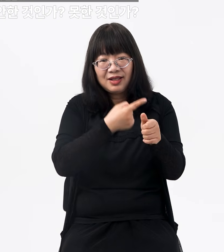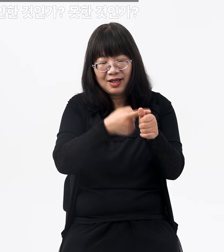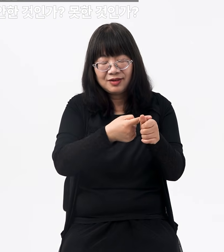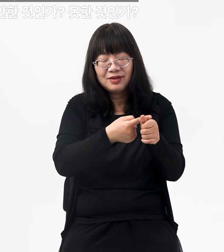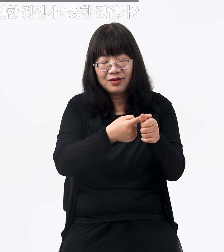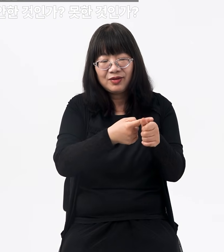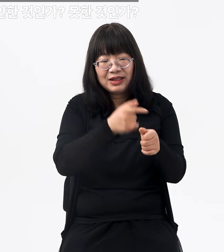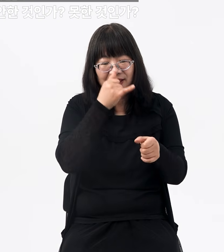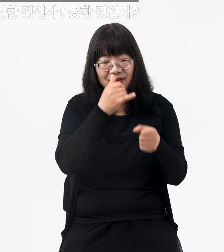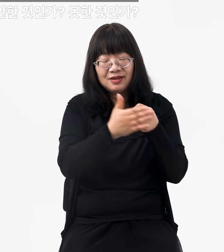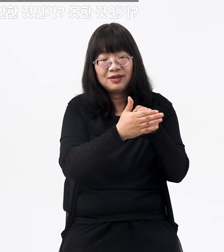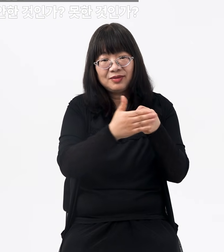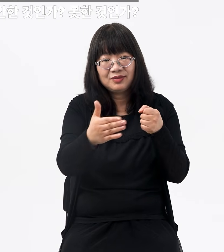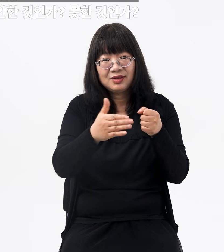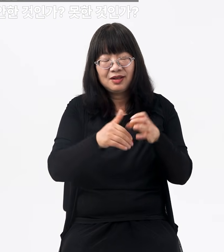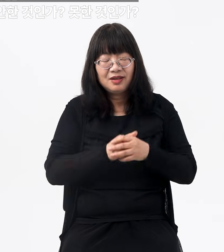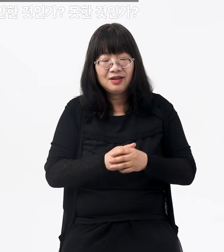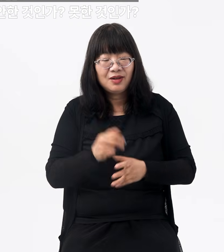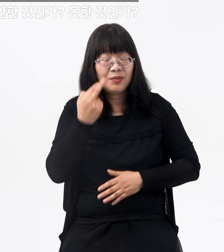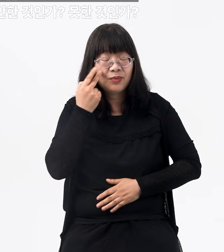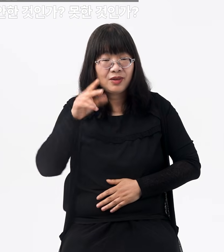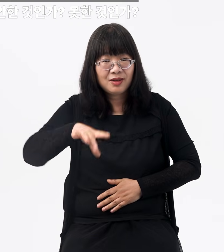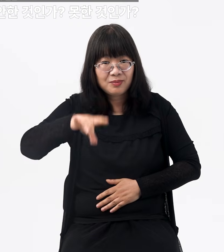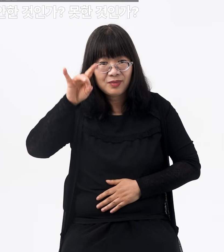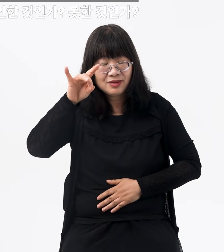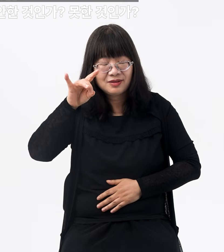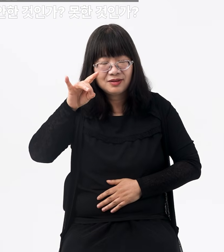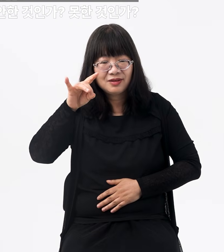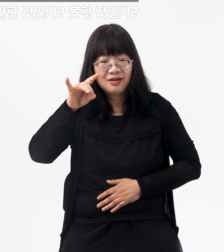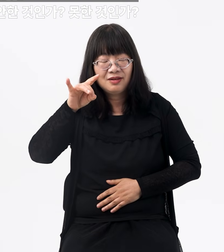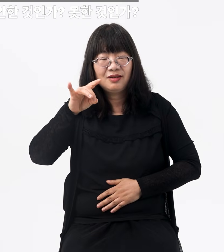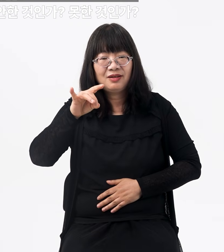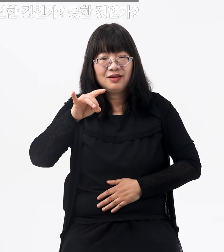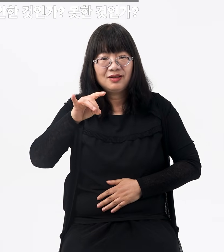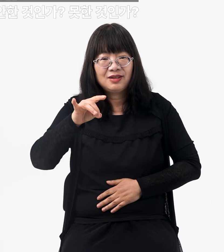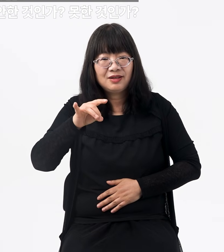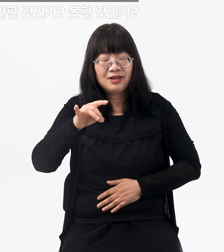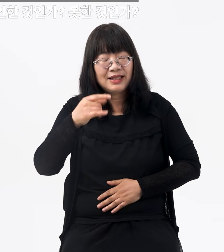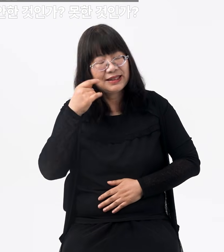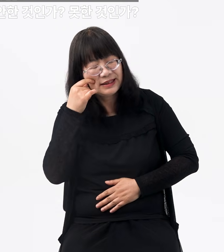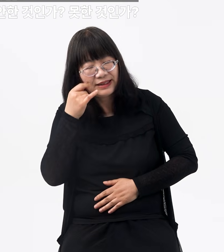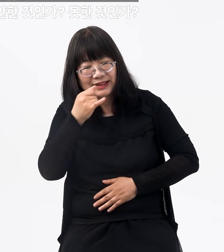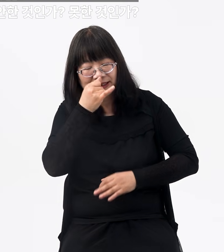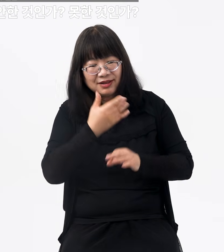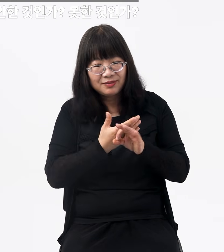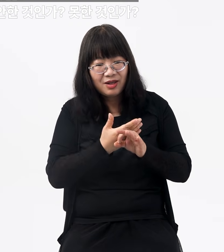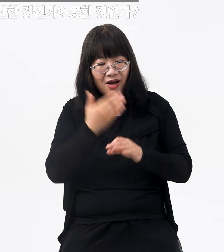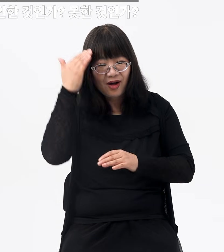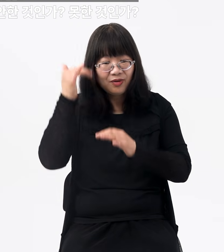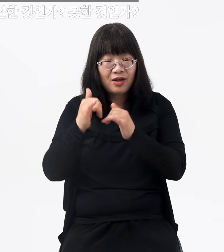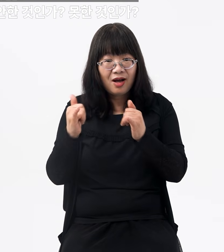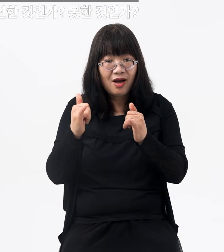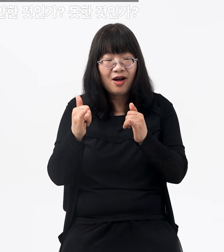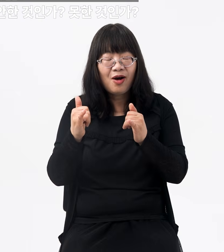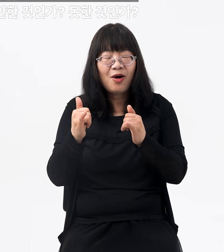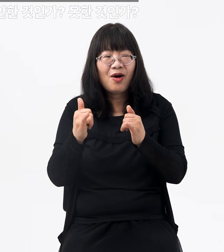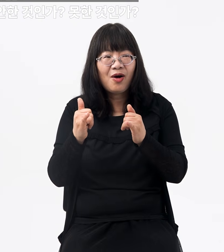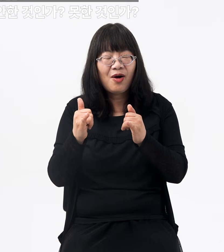있기 때문에 미국에서 먼저를 해서 이게 흥행을 하면 한국 사람도 이런 게